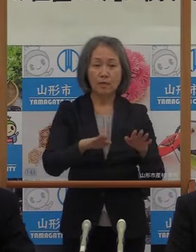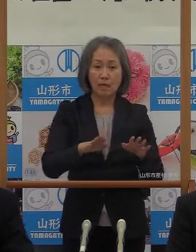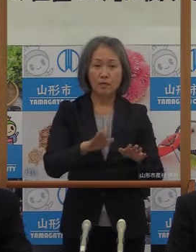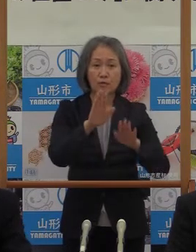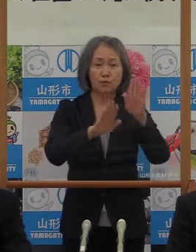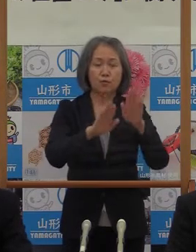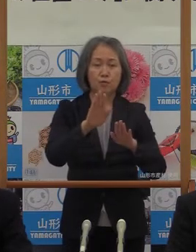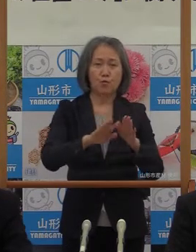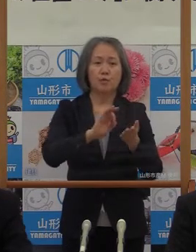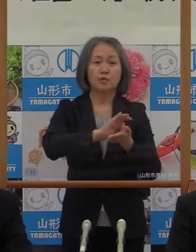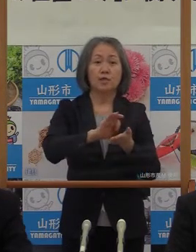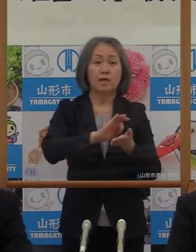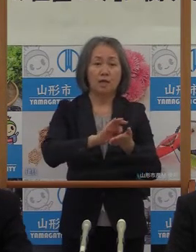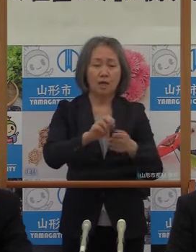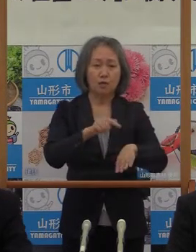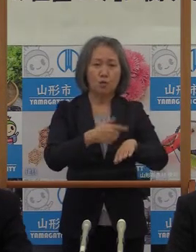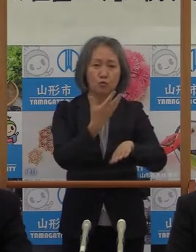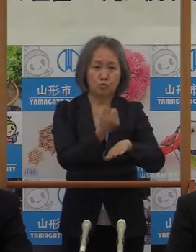ということになると思います。